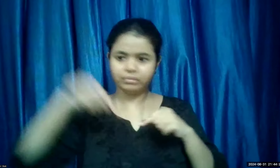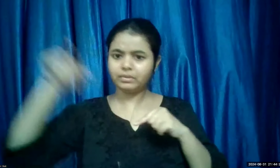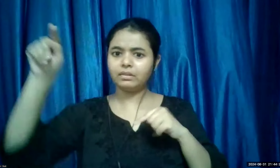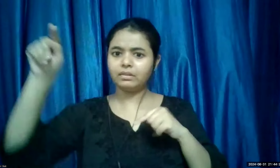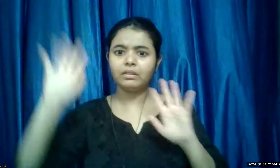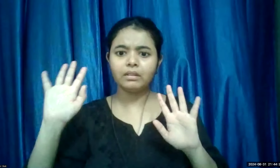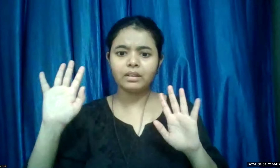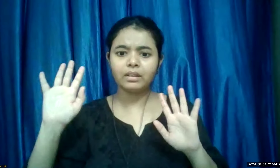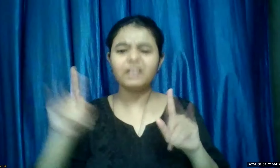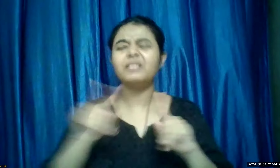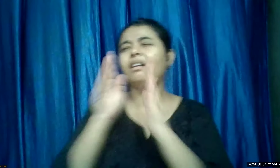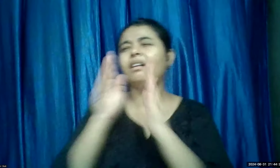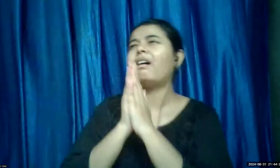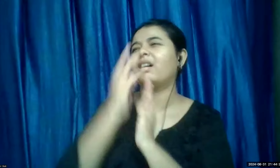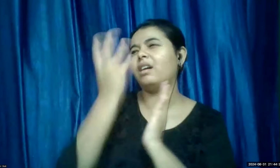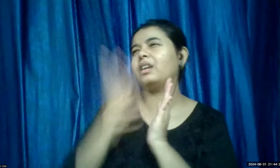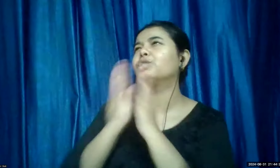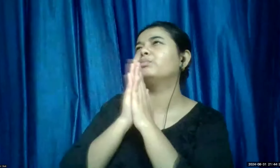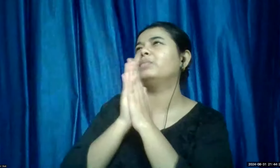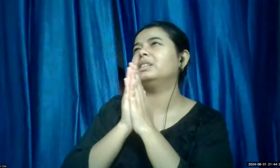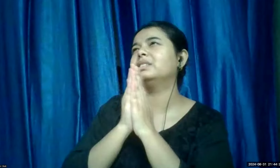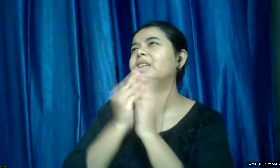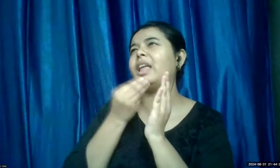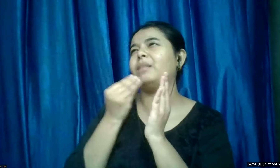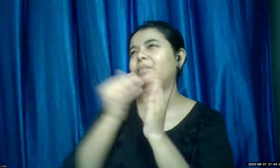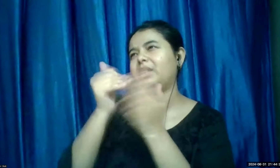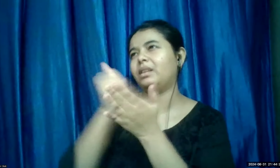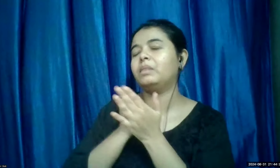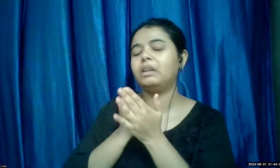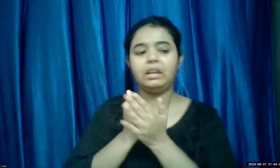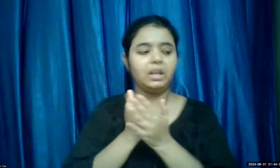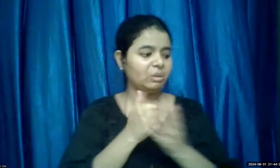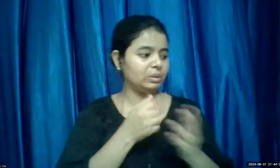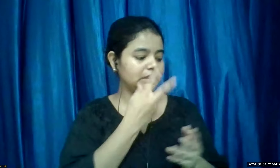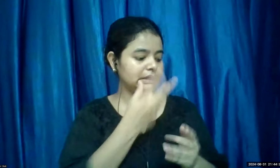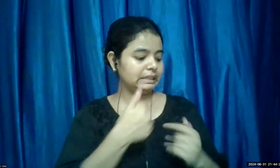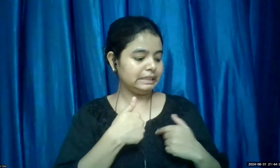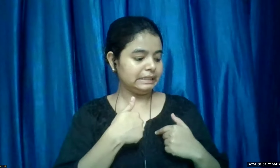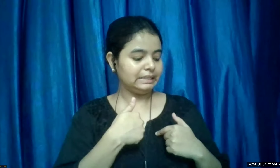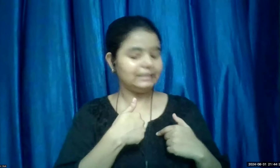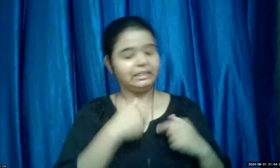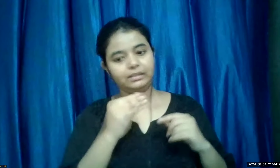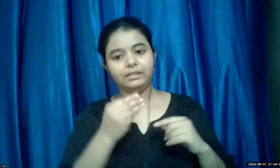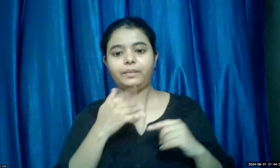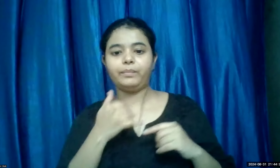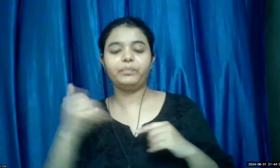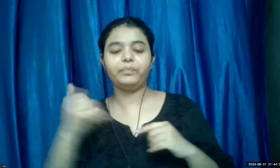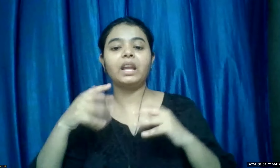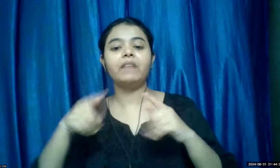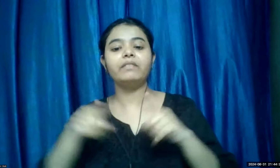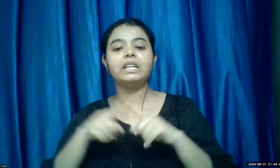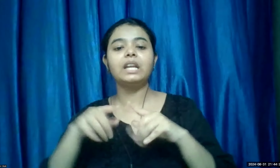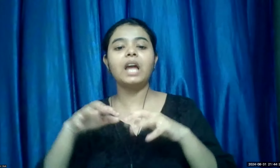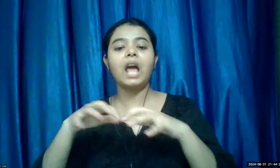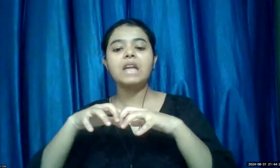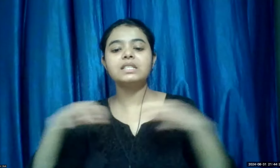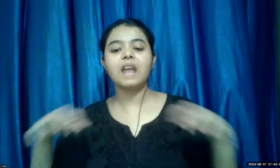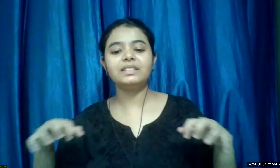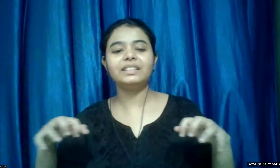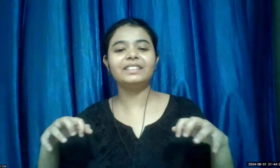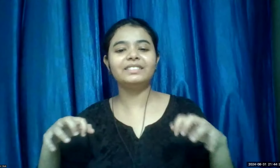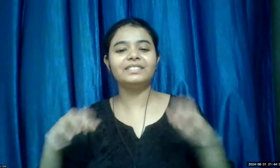गणेश जी कहते हैं अच्छा, फिर वो नरसिंह देव को फोन करते हैं, नरसिंह देव भगवान ये जय प्रकाश प्रभु जो है मेरे से कह रहे हैं कि मेरा